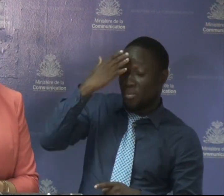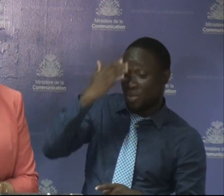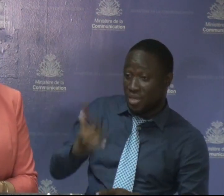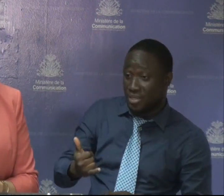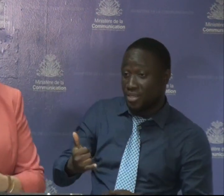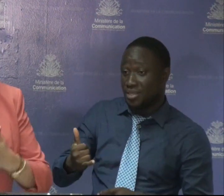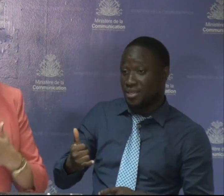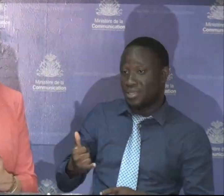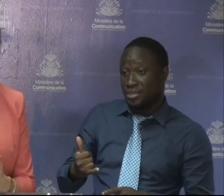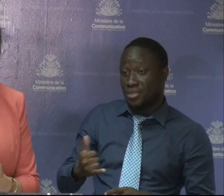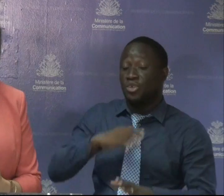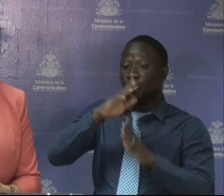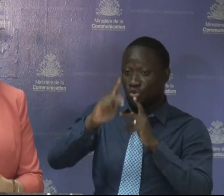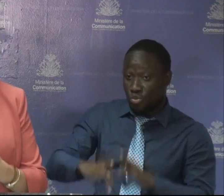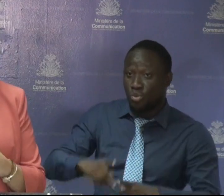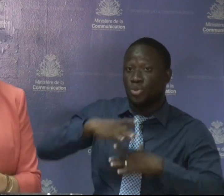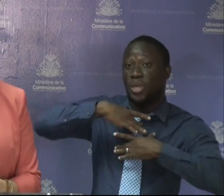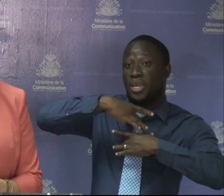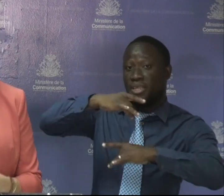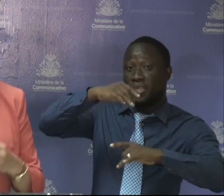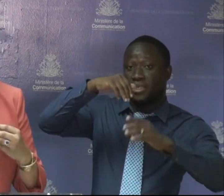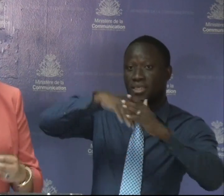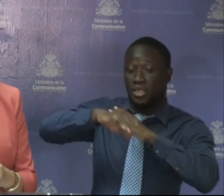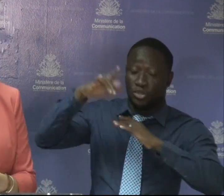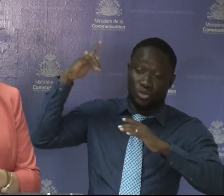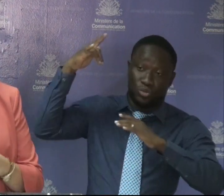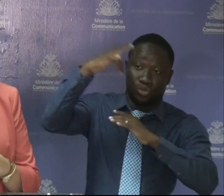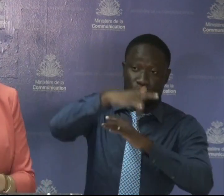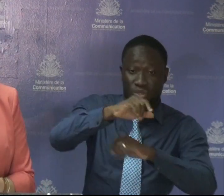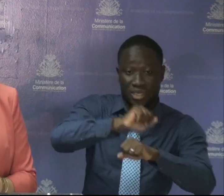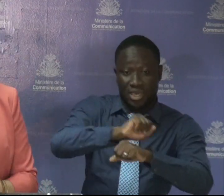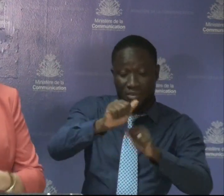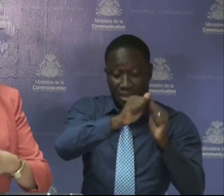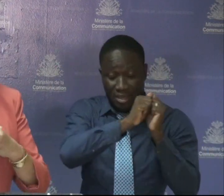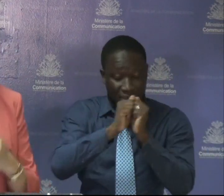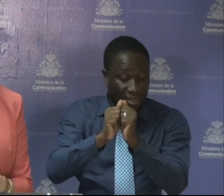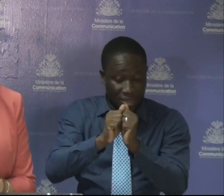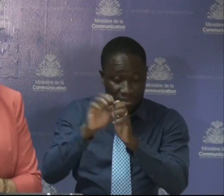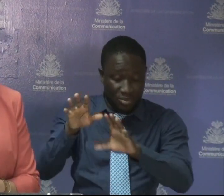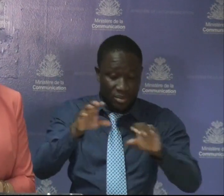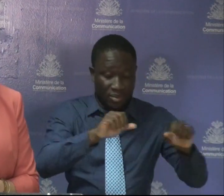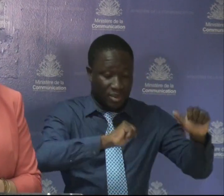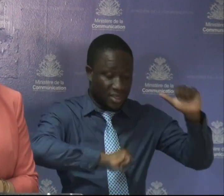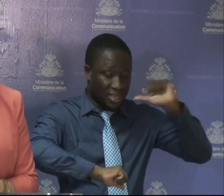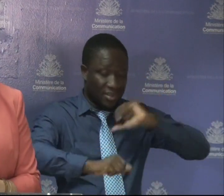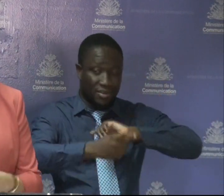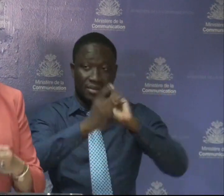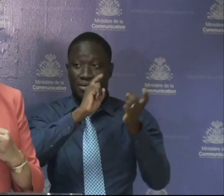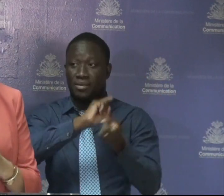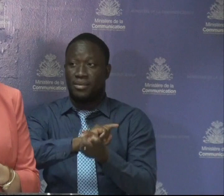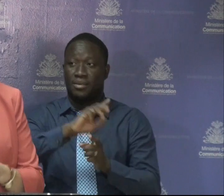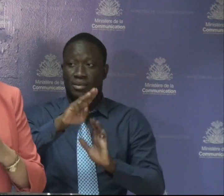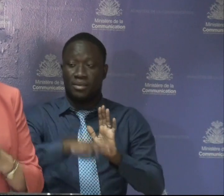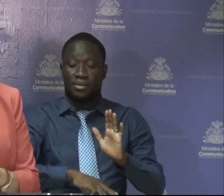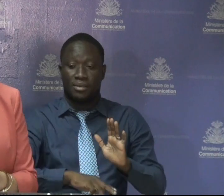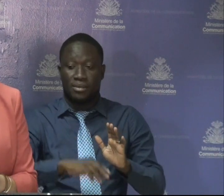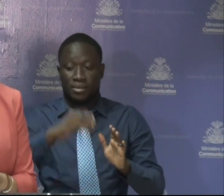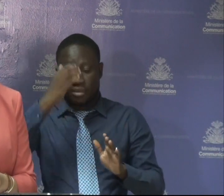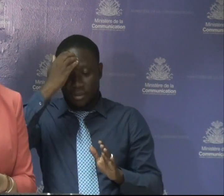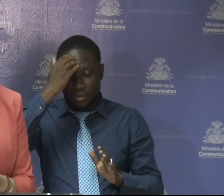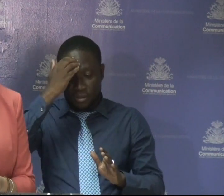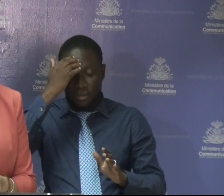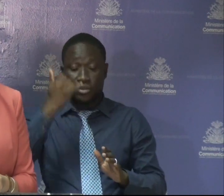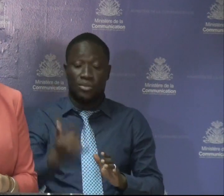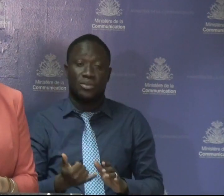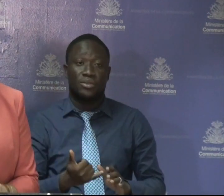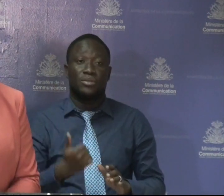les affaires touristes supposées, les affaires tout le monde, pour qui ça que nous-mêmes nous supposons travailler, mettre tête ensemble, pour nous mettre dans la caravane changement, pour nous-mêmes tout le monde qui connaît,